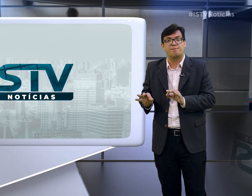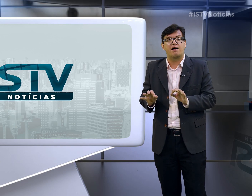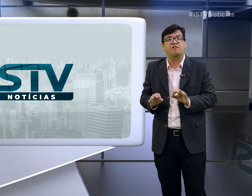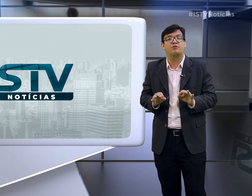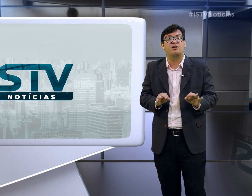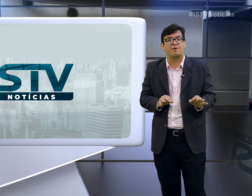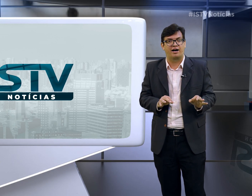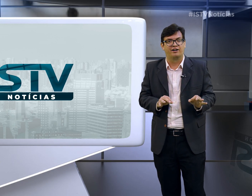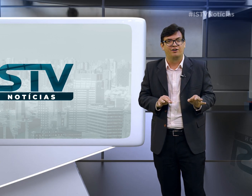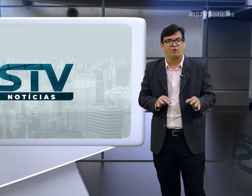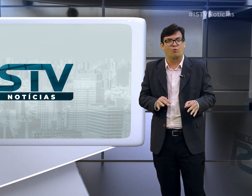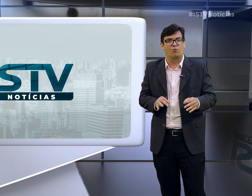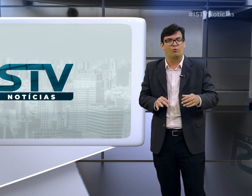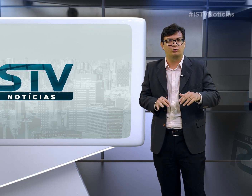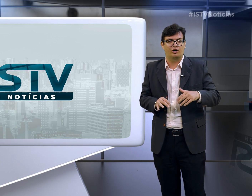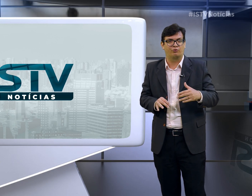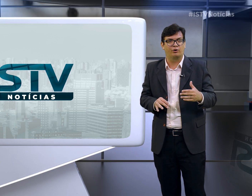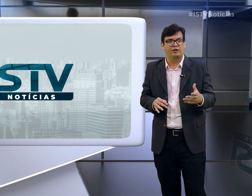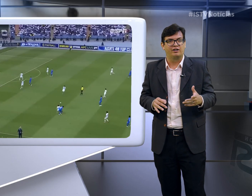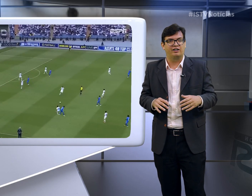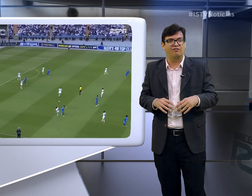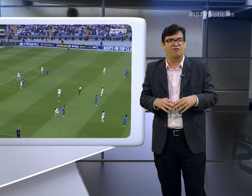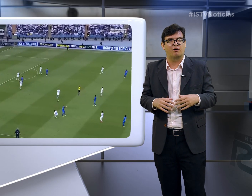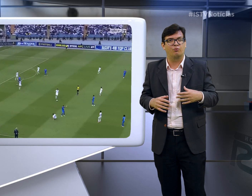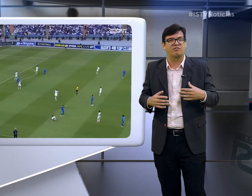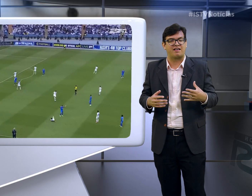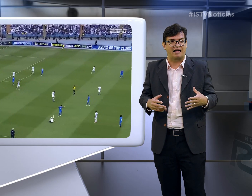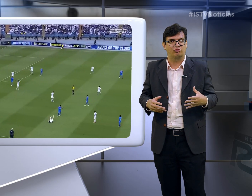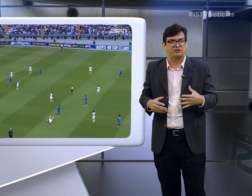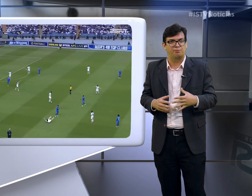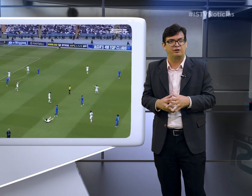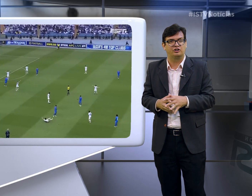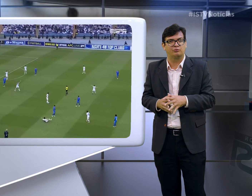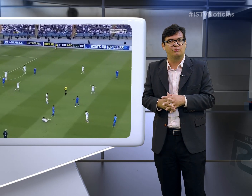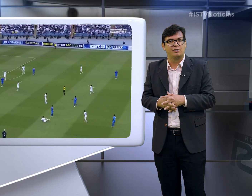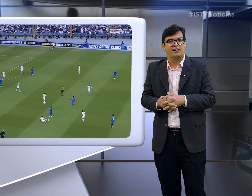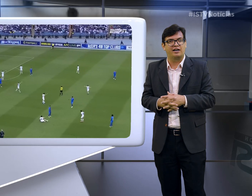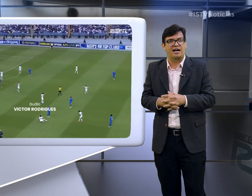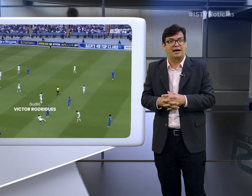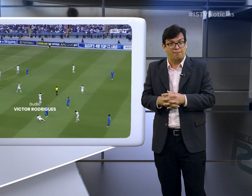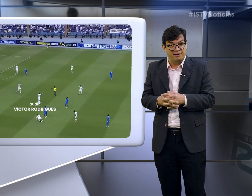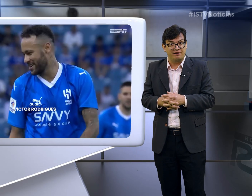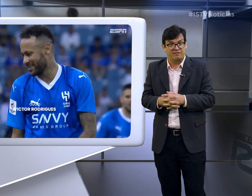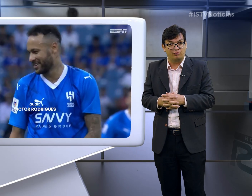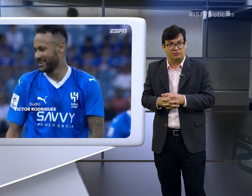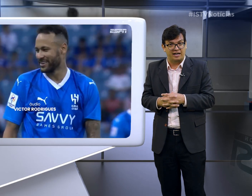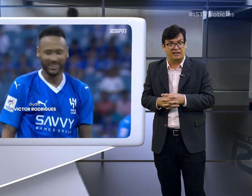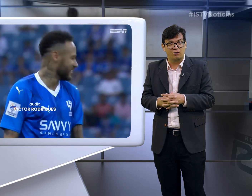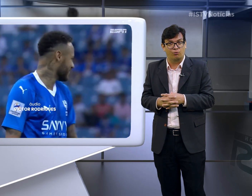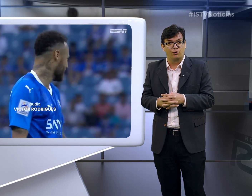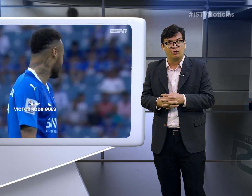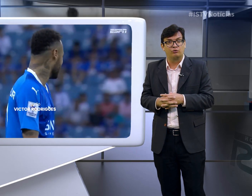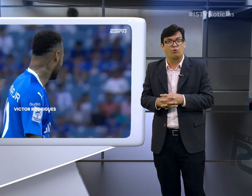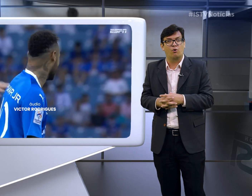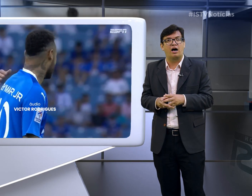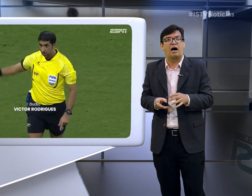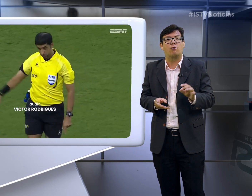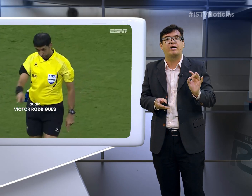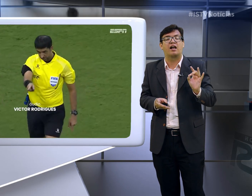Neymar sendo Neymar. O jogador, ele foi acusado de ter pedido a cabeça do técnico do